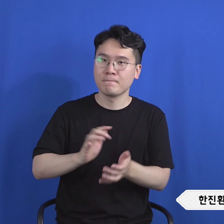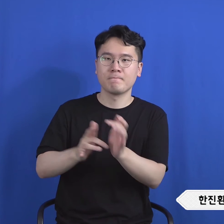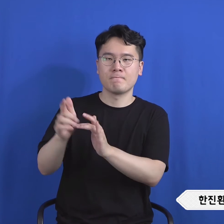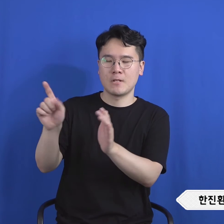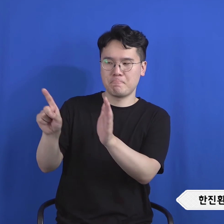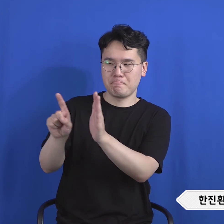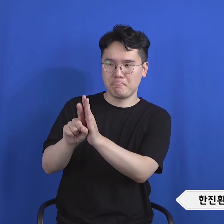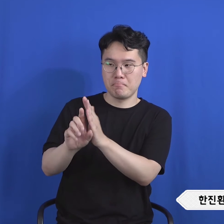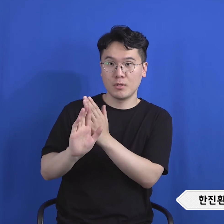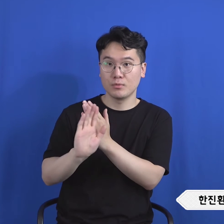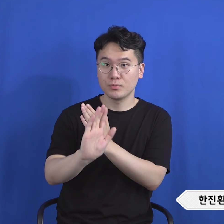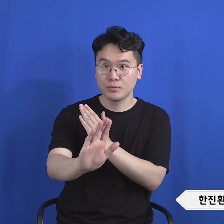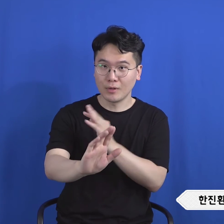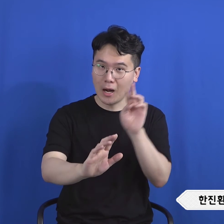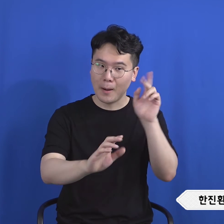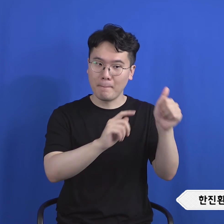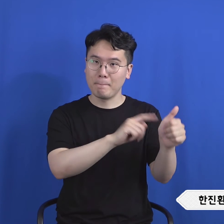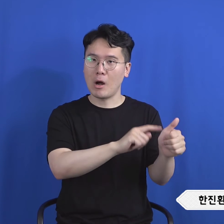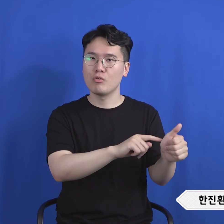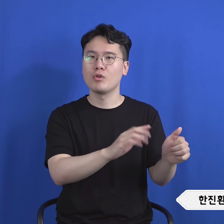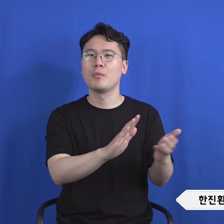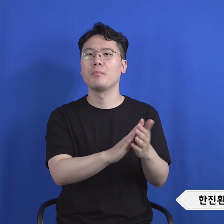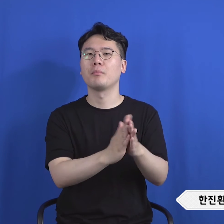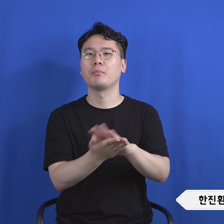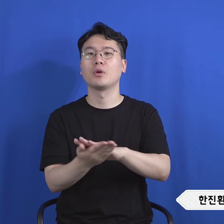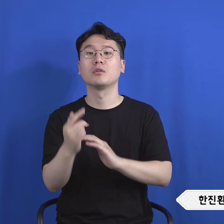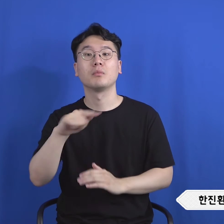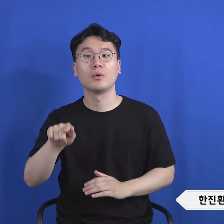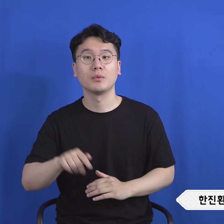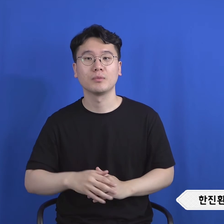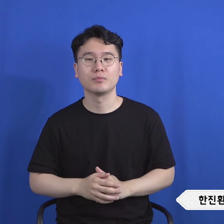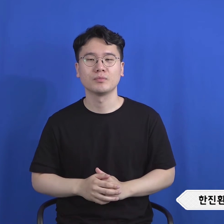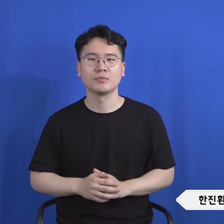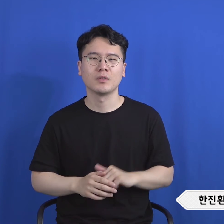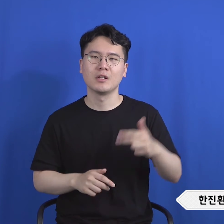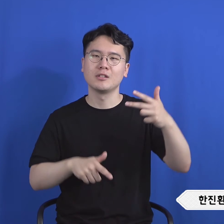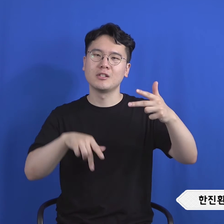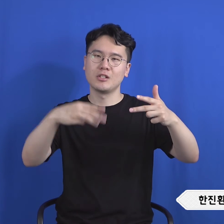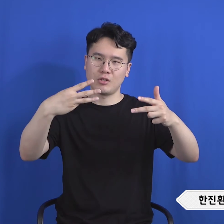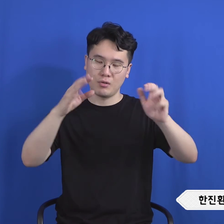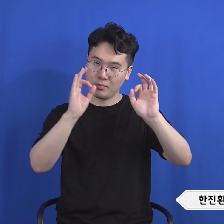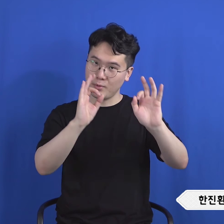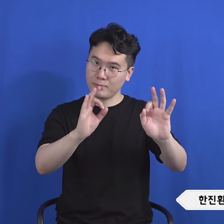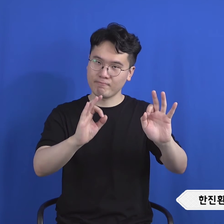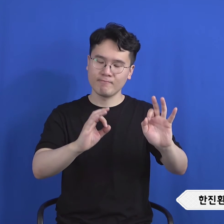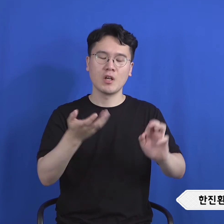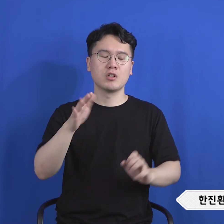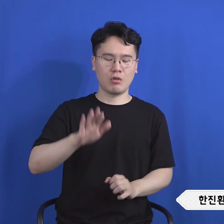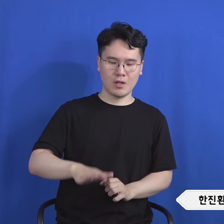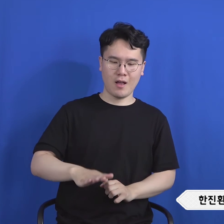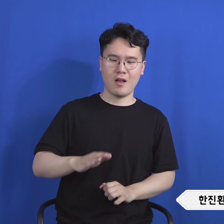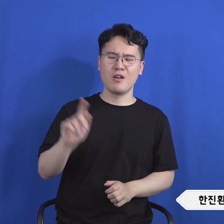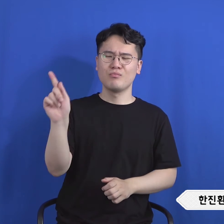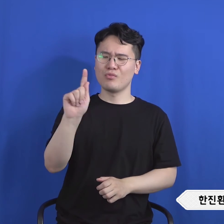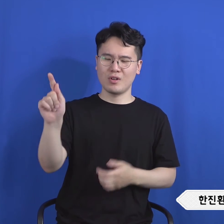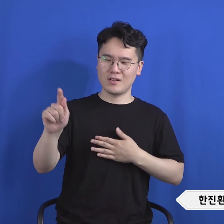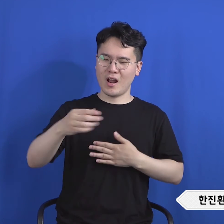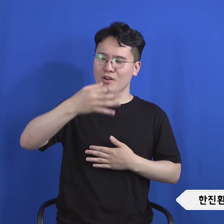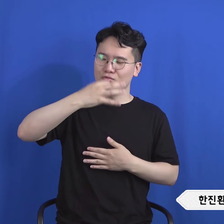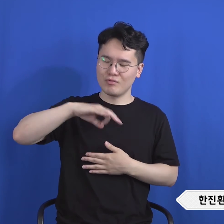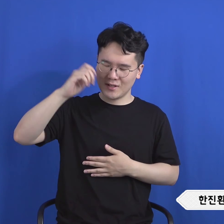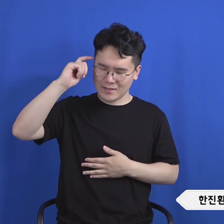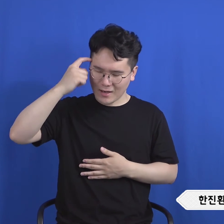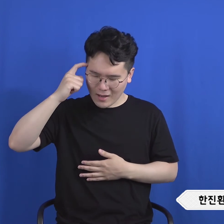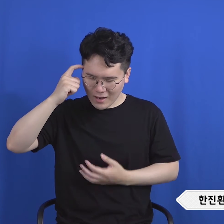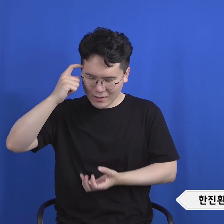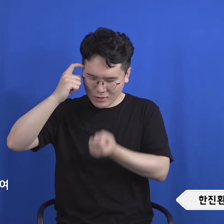그런데 예수 믿고 나서 바울이 어떻게 고백합니까? 7절부터 보면 그러나 무엇이든지 내게 유익하던 것을